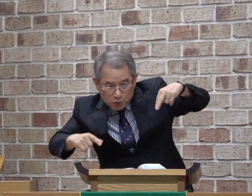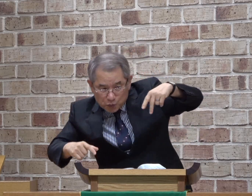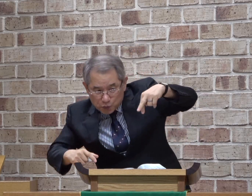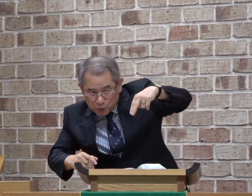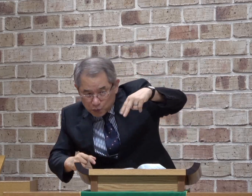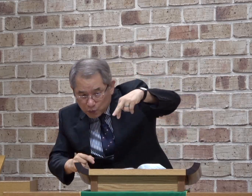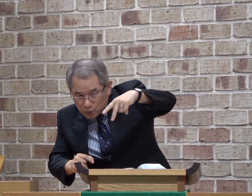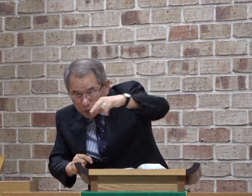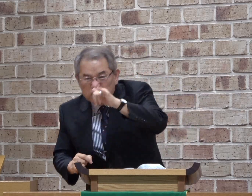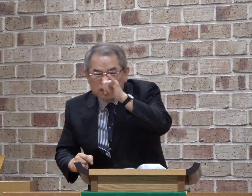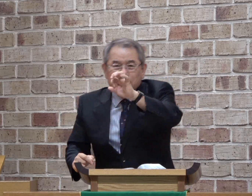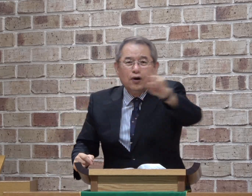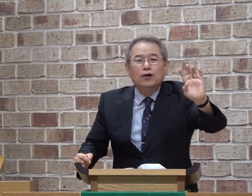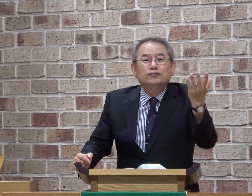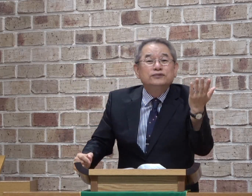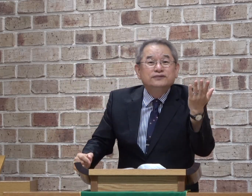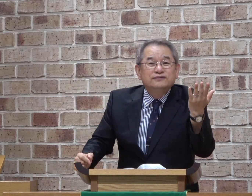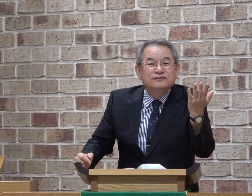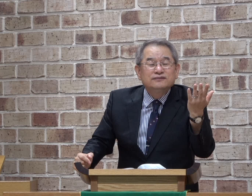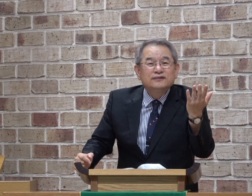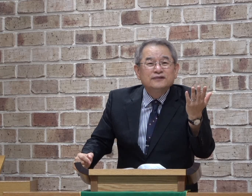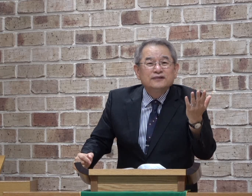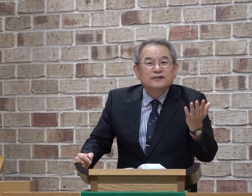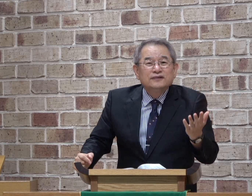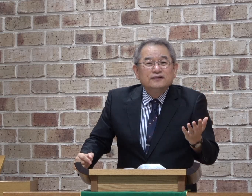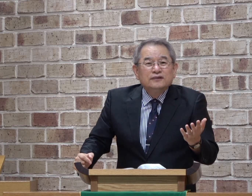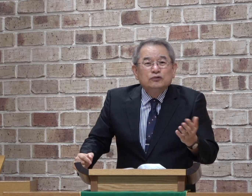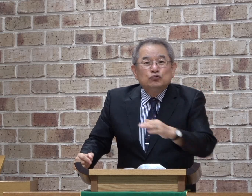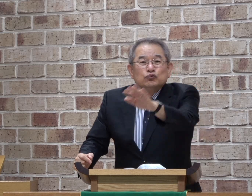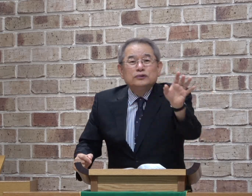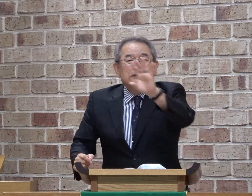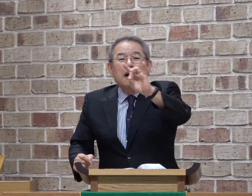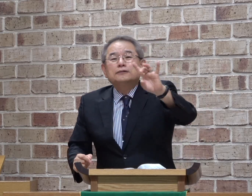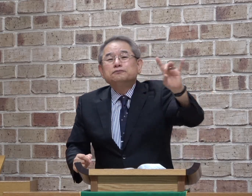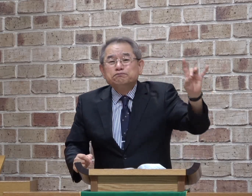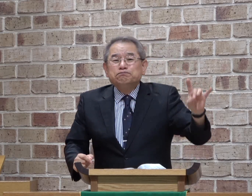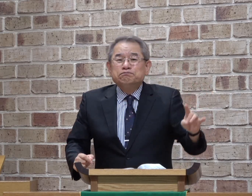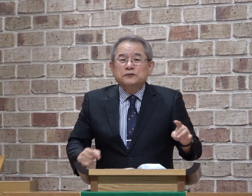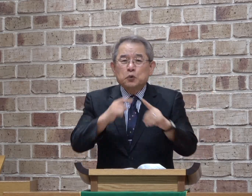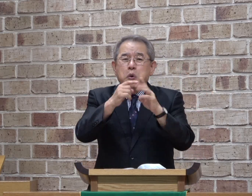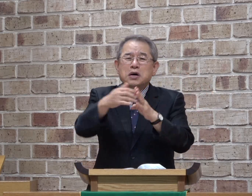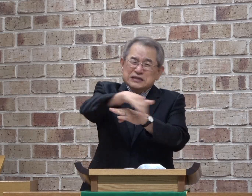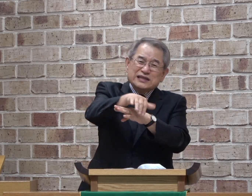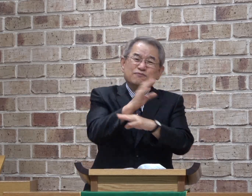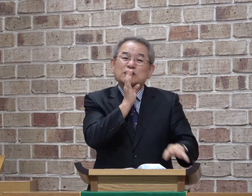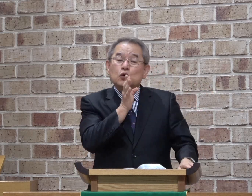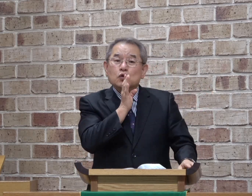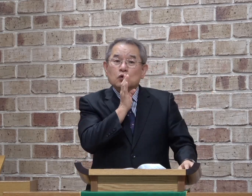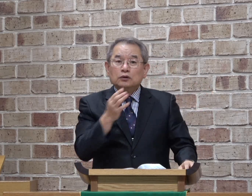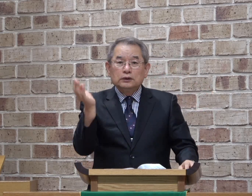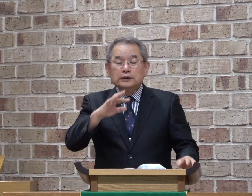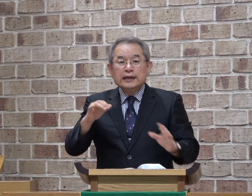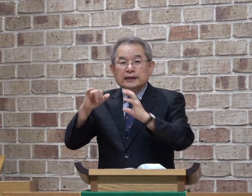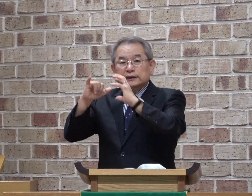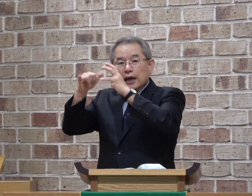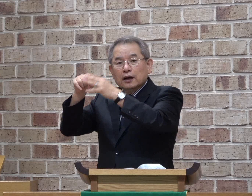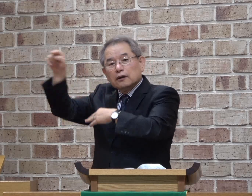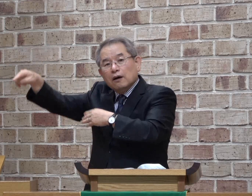행함에서도 우리의 모든 삶의 실천이 있어야 되고 그 행위에서도 함께 예배의 모습이 이루어져야 됩니다. 우리가 교회를 열심히